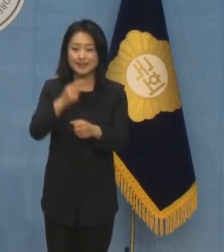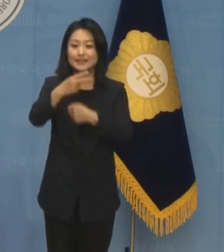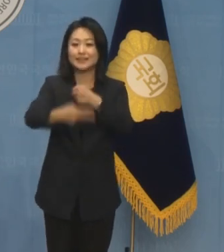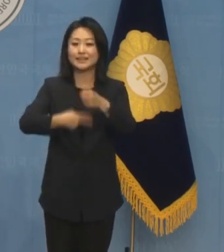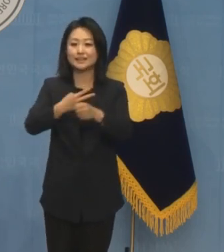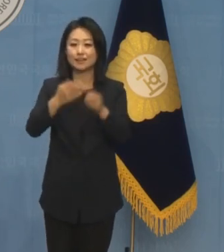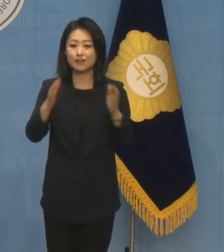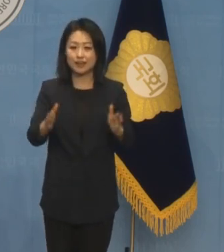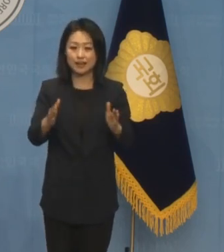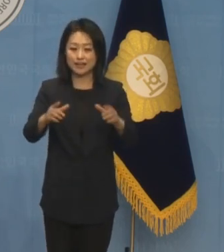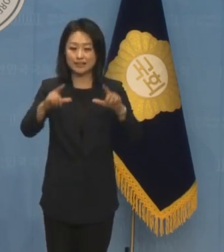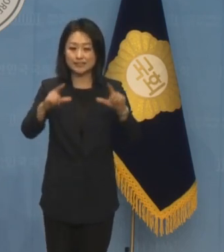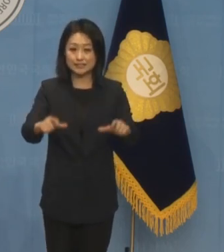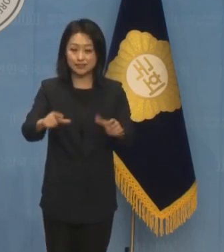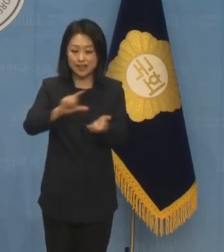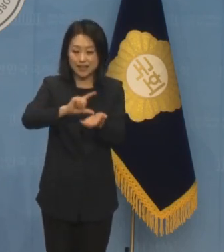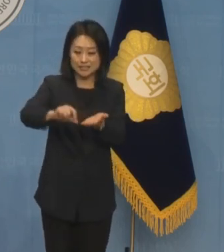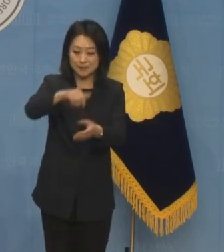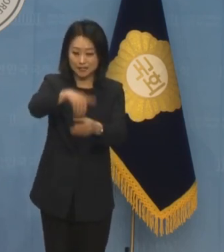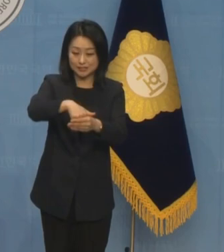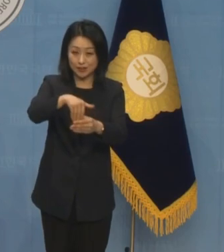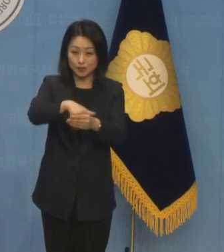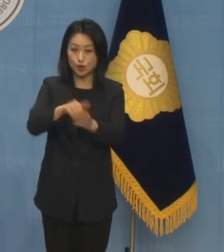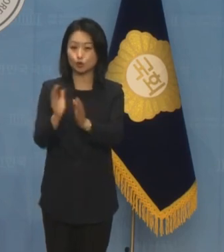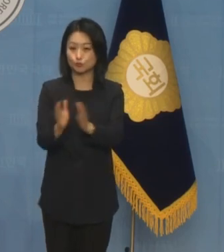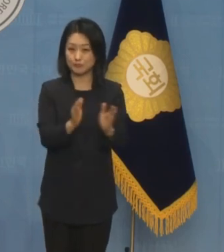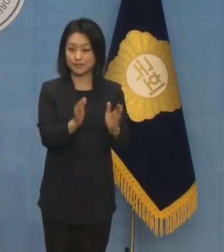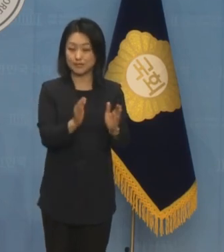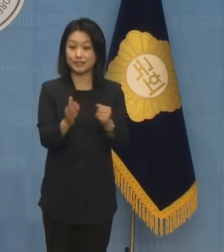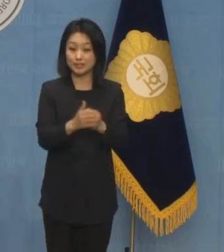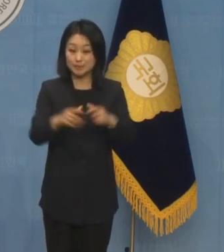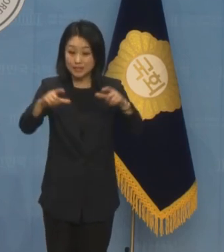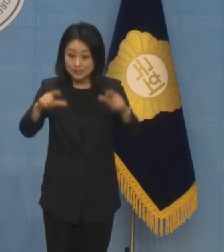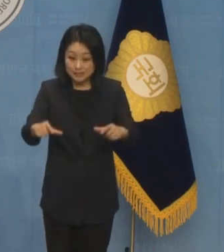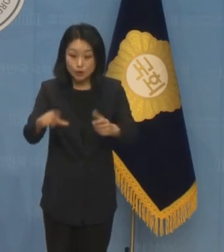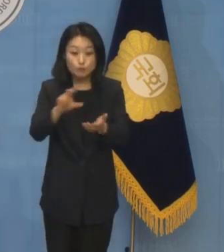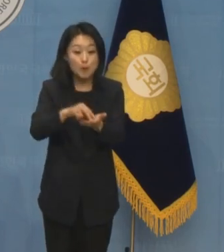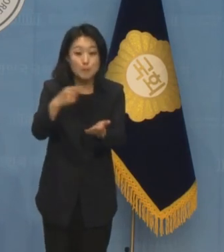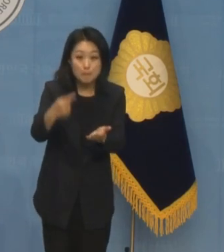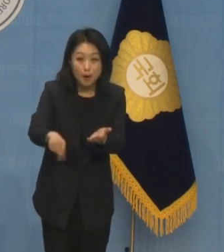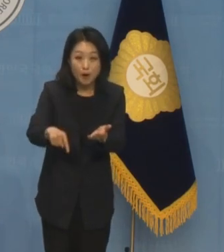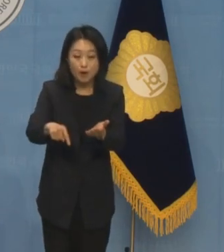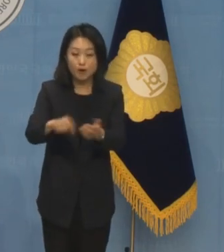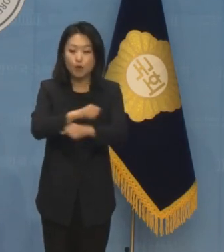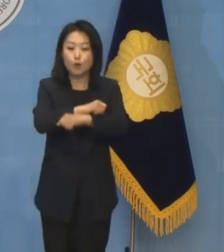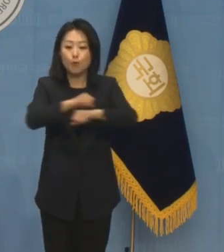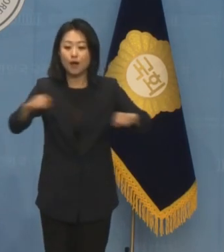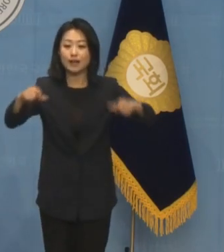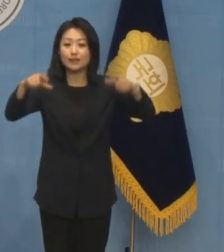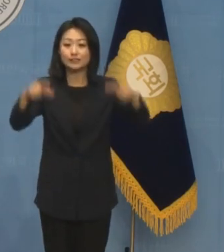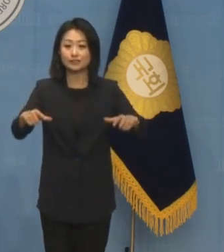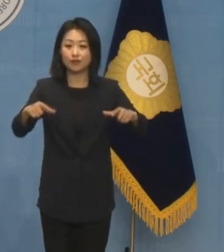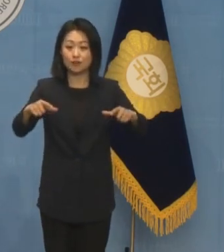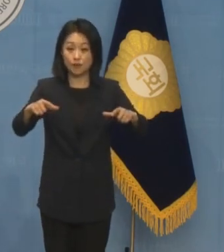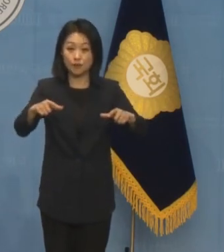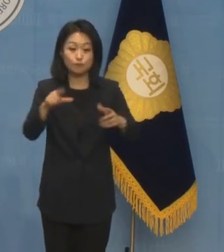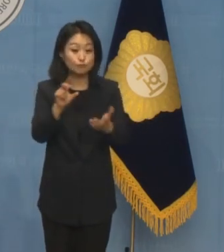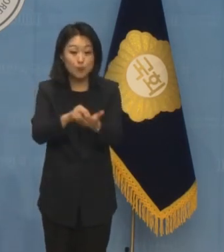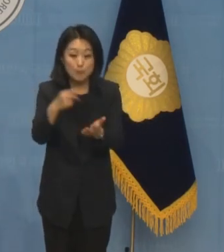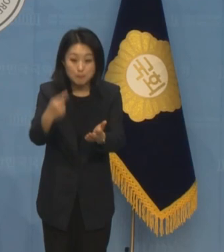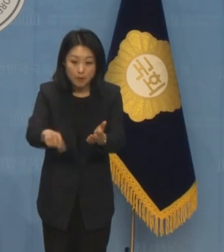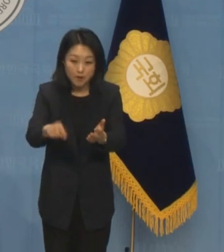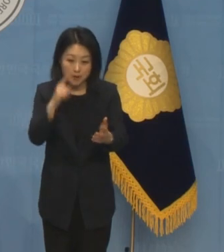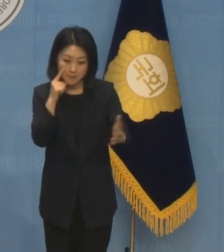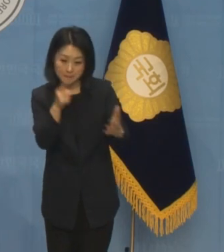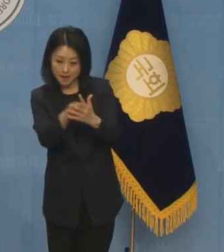2년간 지방선거를 준비하는 개혁신당은 기초단위 지역 현안부터 광역 단위에 이르기까지 지역